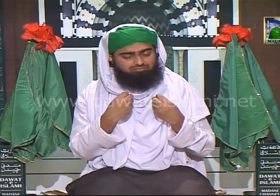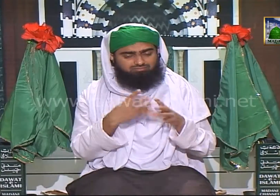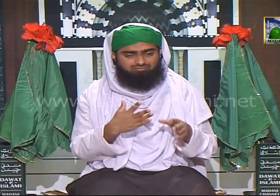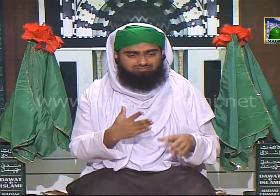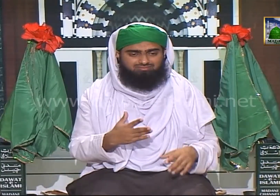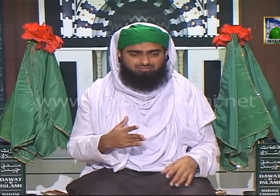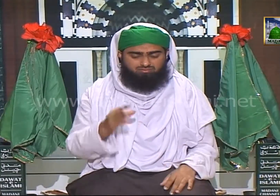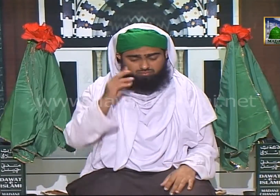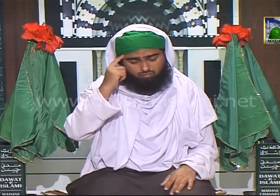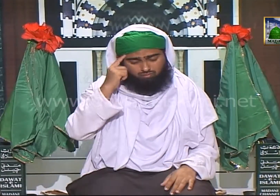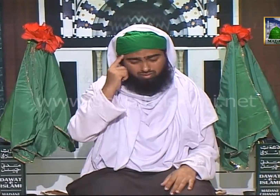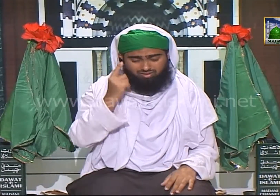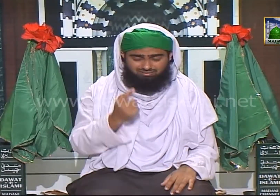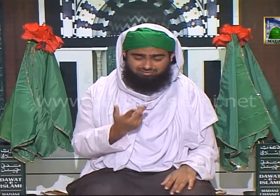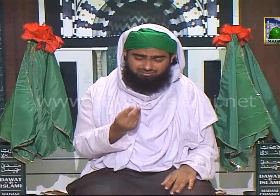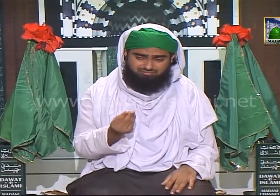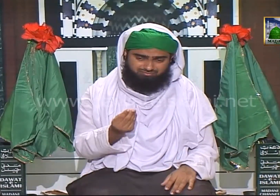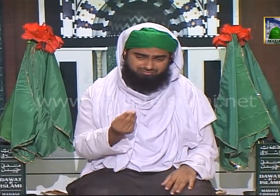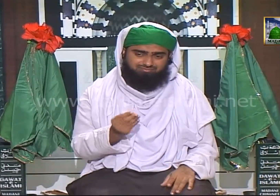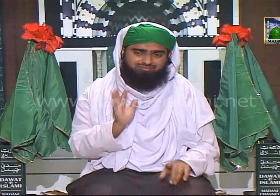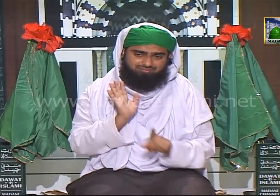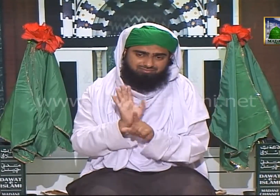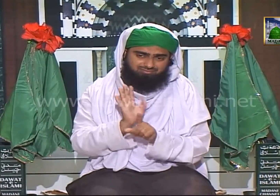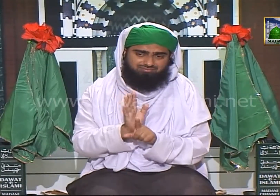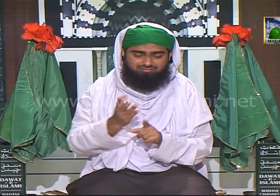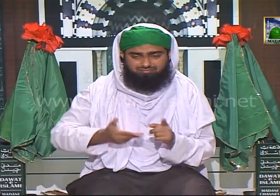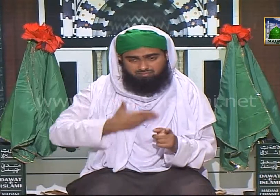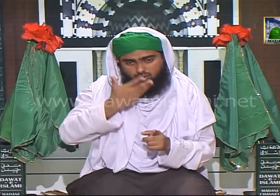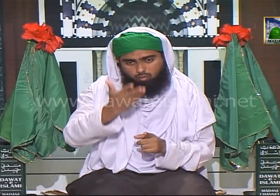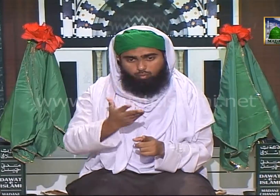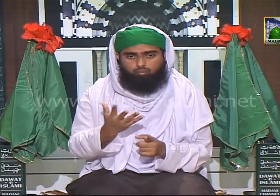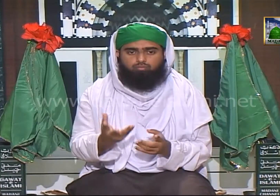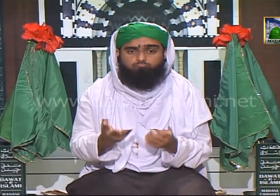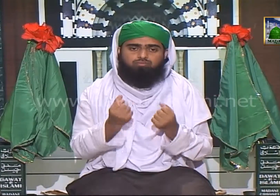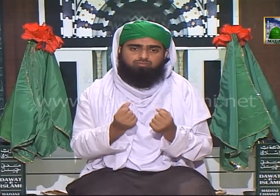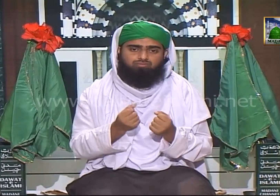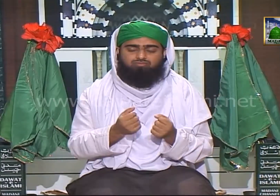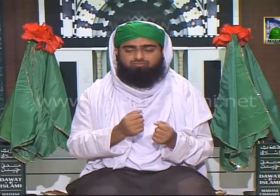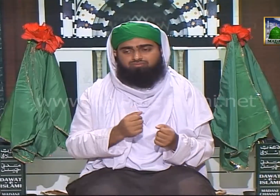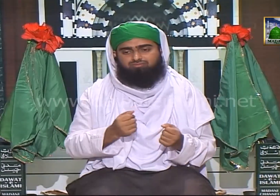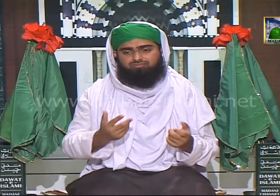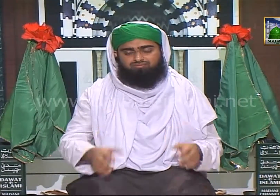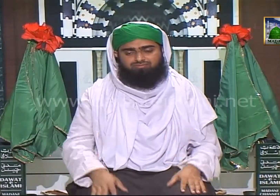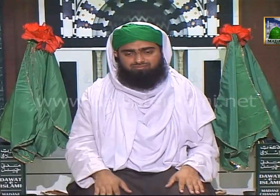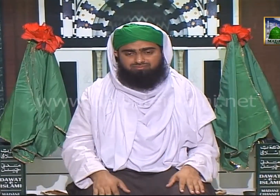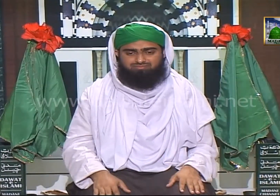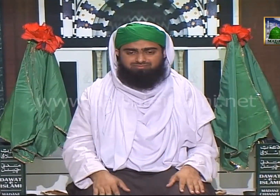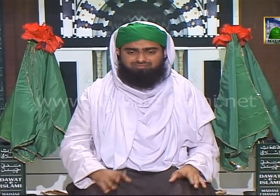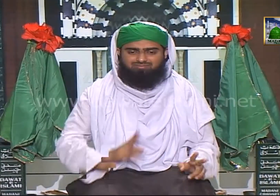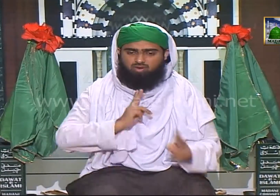ہے تو ذہن اس کو پکڑ لے. اب یہ الگ بات ہے کہ کوئی بولتا نہ ہو، تو ایسا نہیں ہوتا کہ اگلا ابھی کیا سوچ رکھتا ہو،